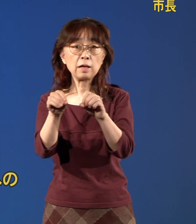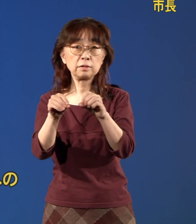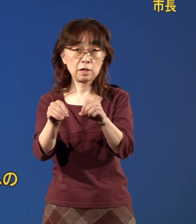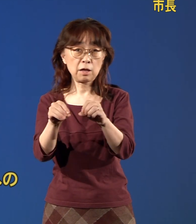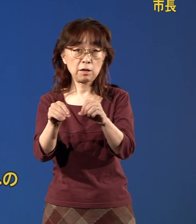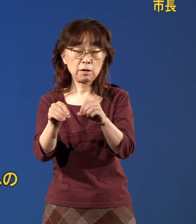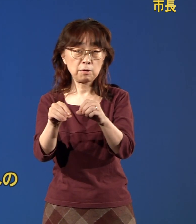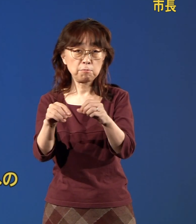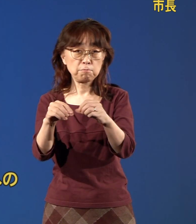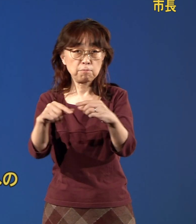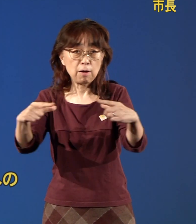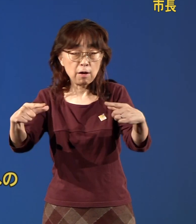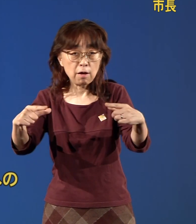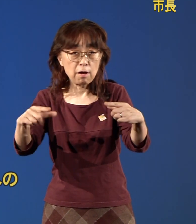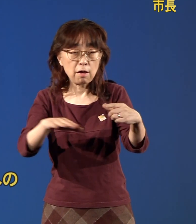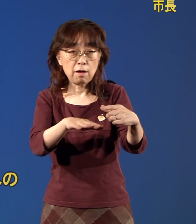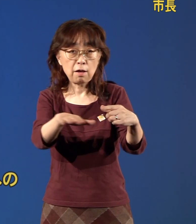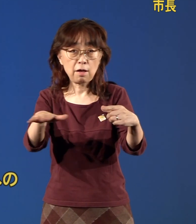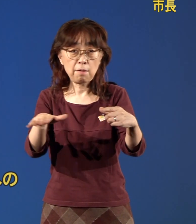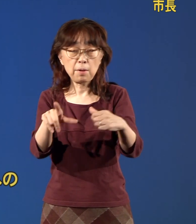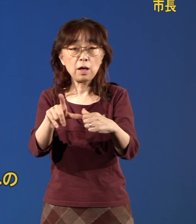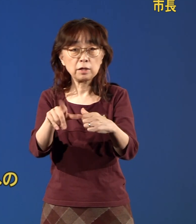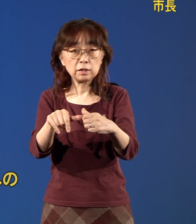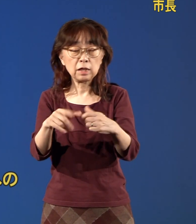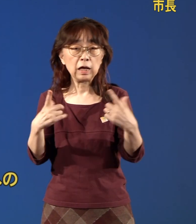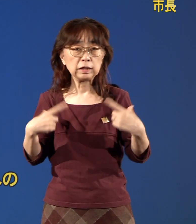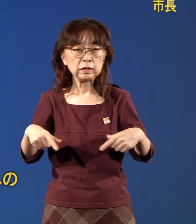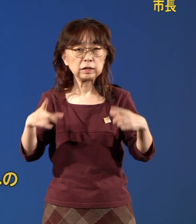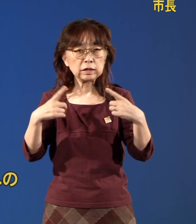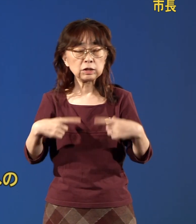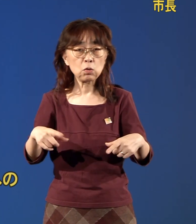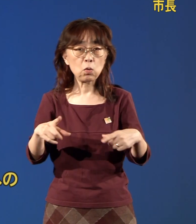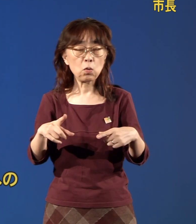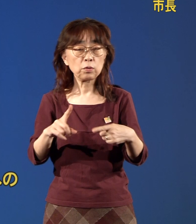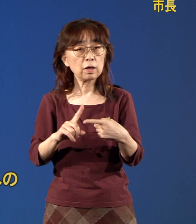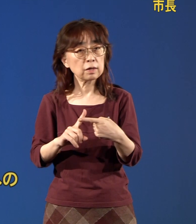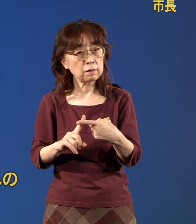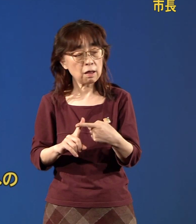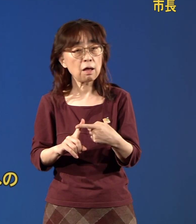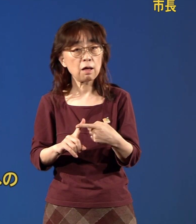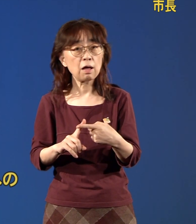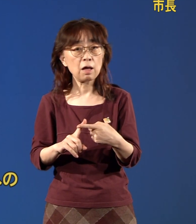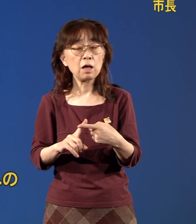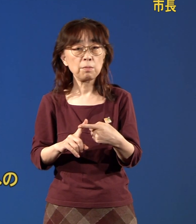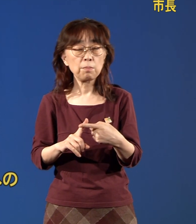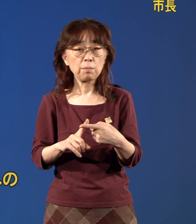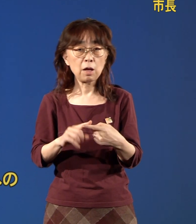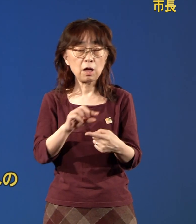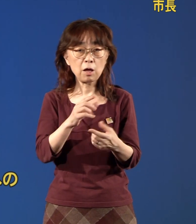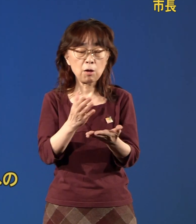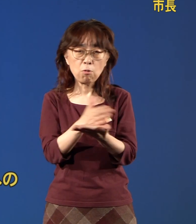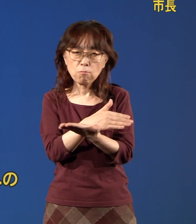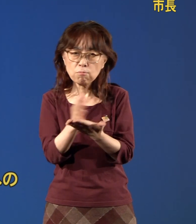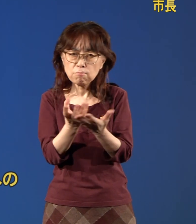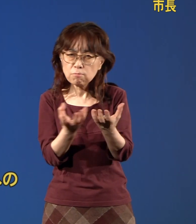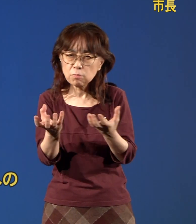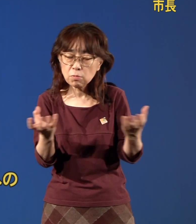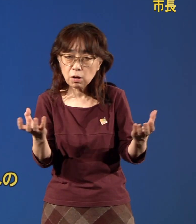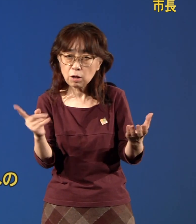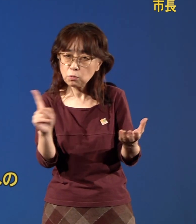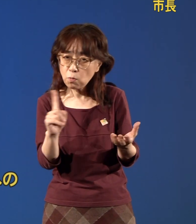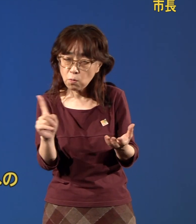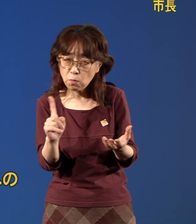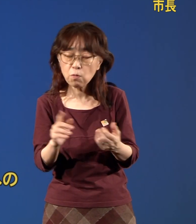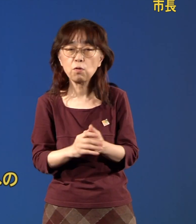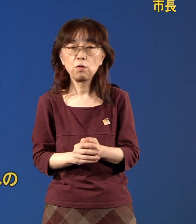に、その日常的な何でしょう、ゾーニングの仕方がどうかとか、感染経路というの